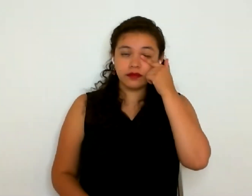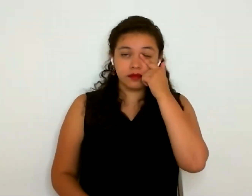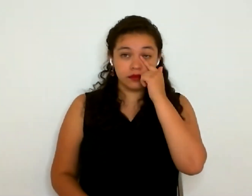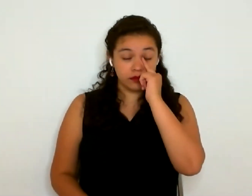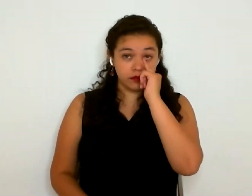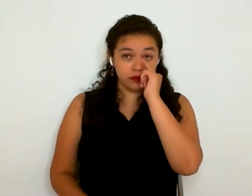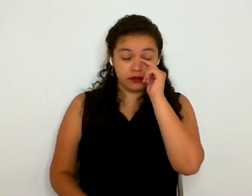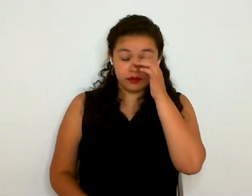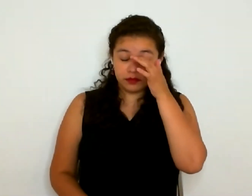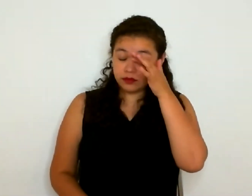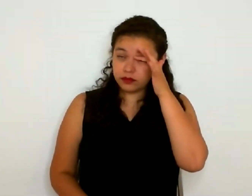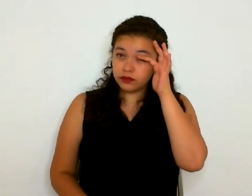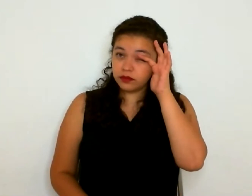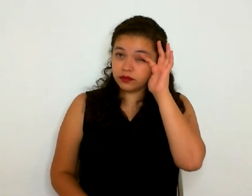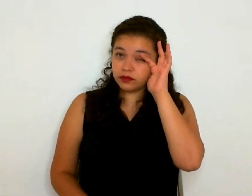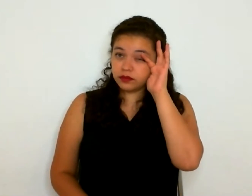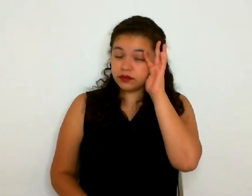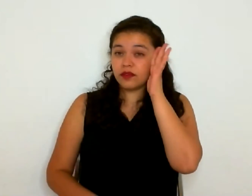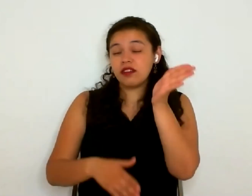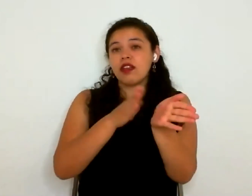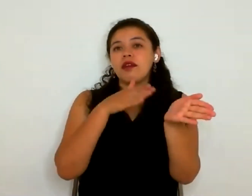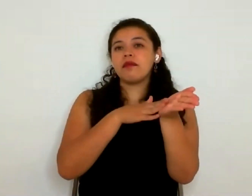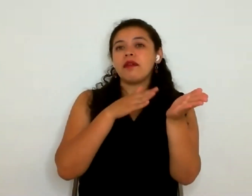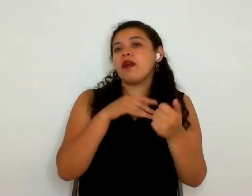para el papel en la escuela